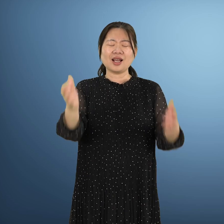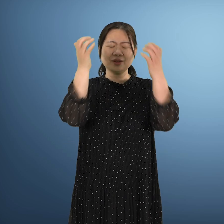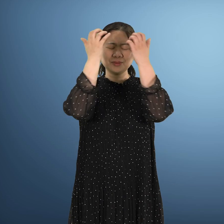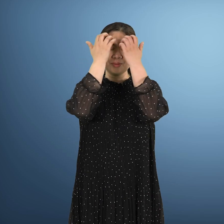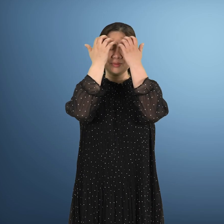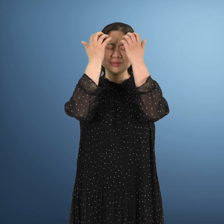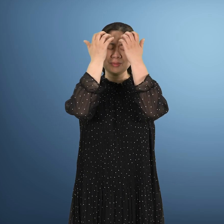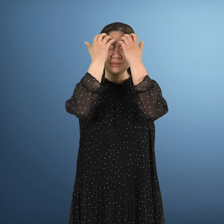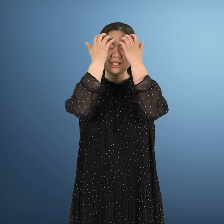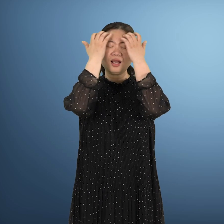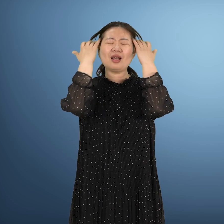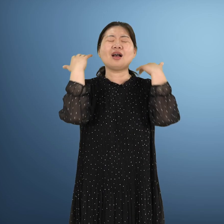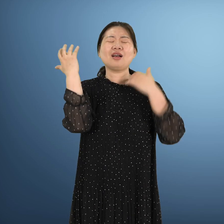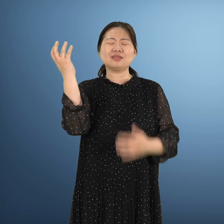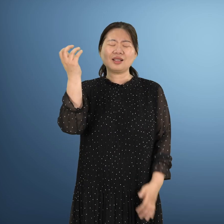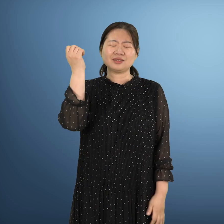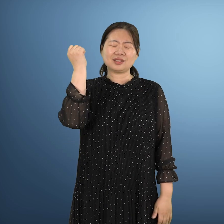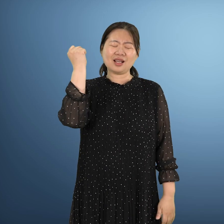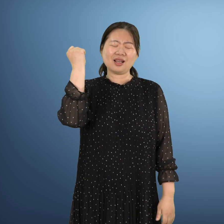십자가